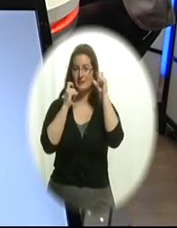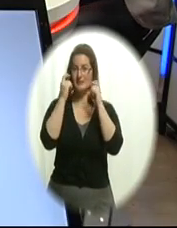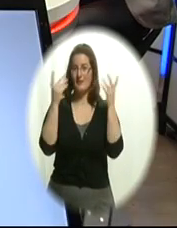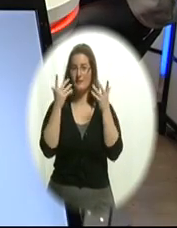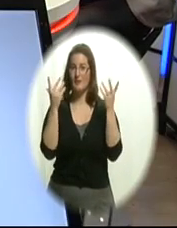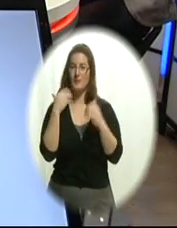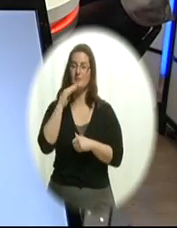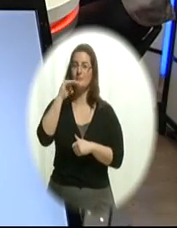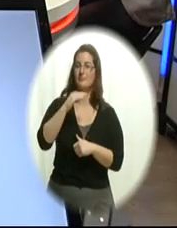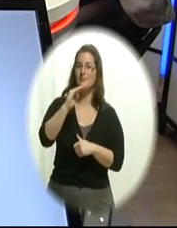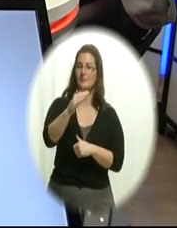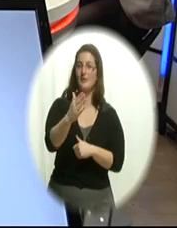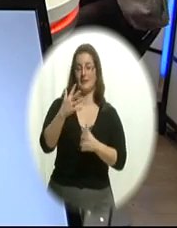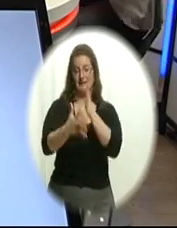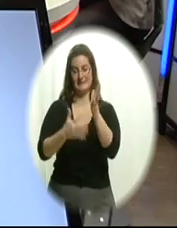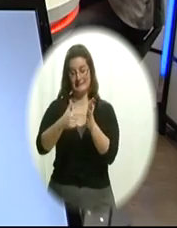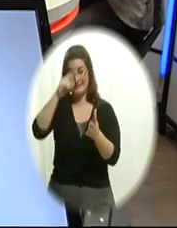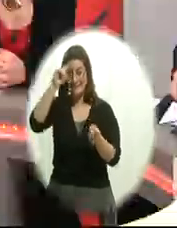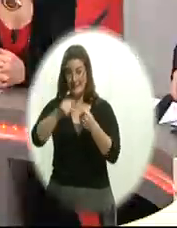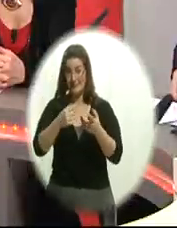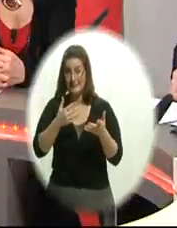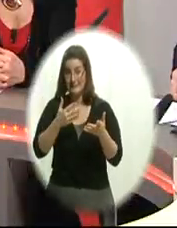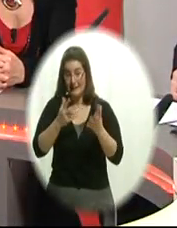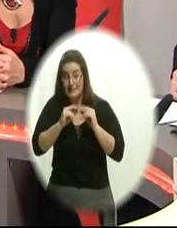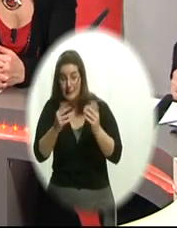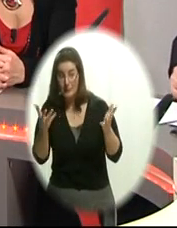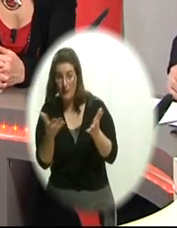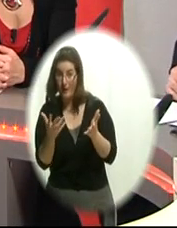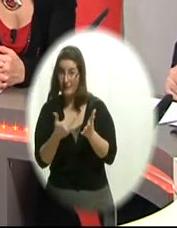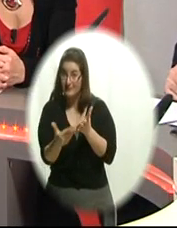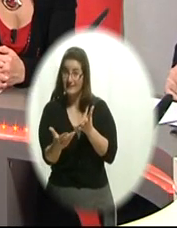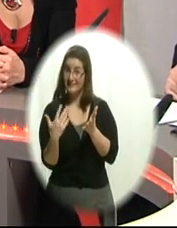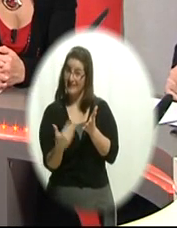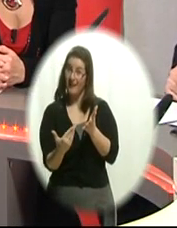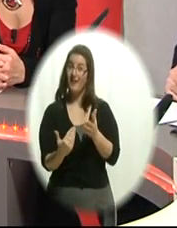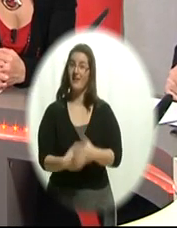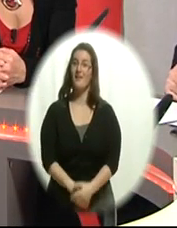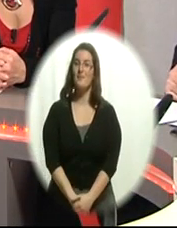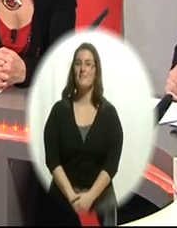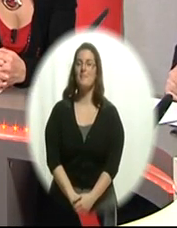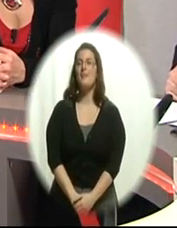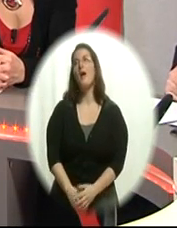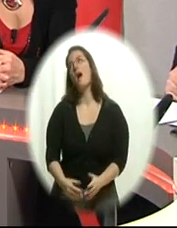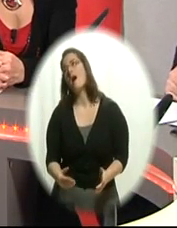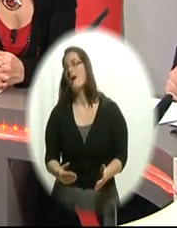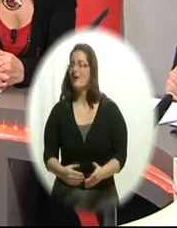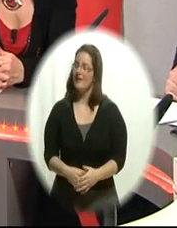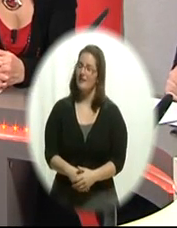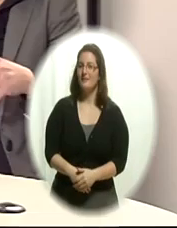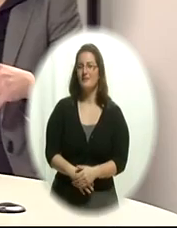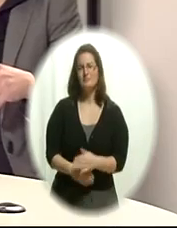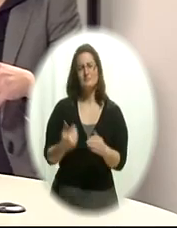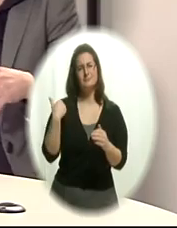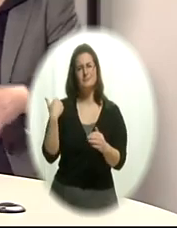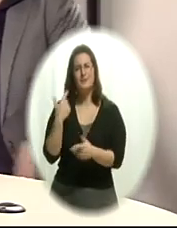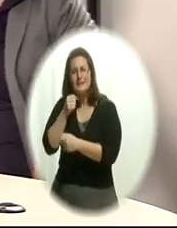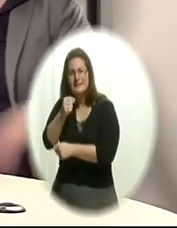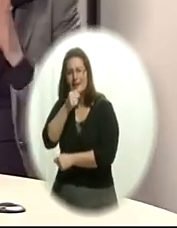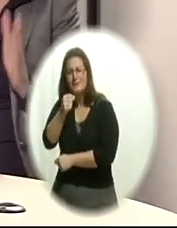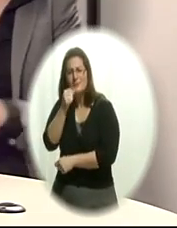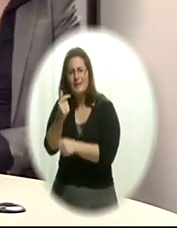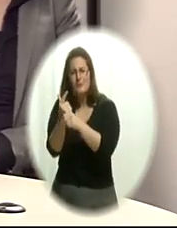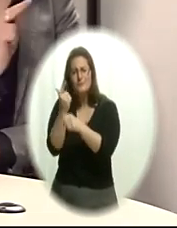et les signes c'est pour le propos, c'est ça? C'est pas ce que seulement... vous m'avez dit en interview, j'ai regardé le reportage il y a